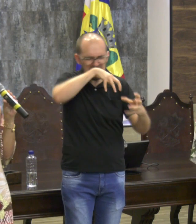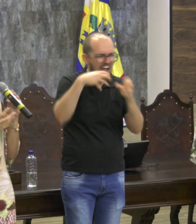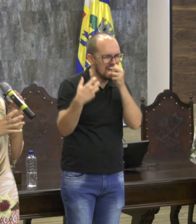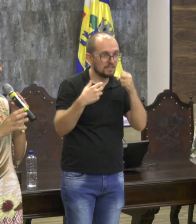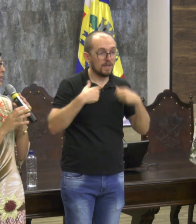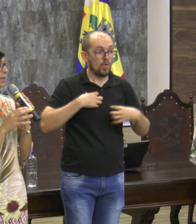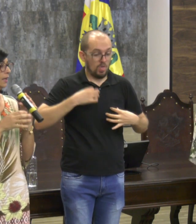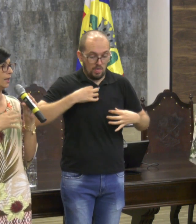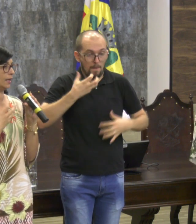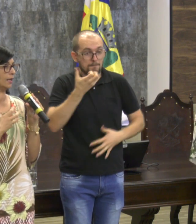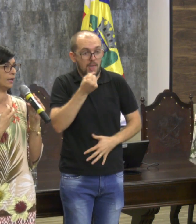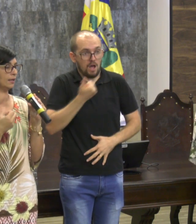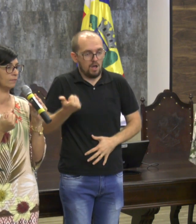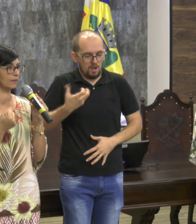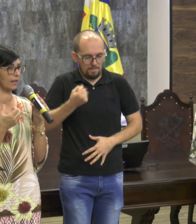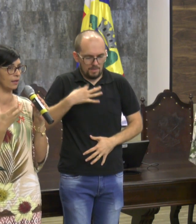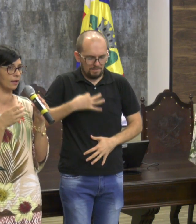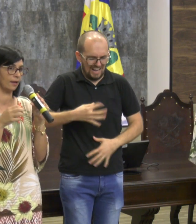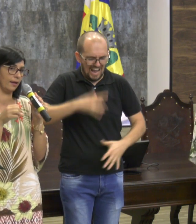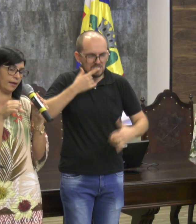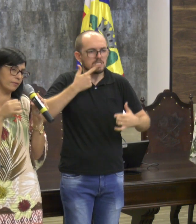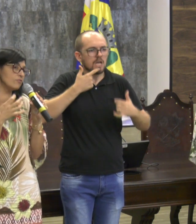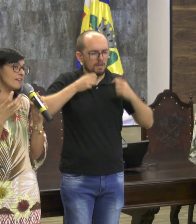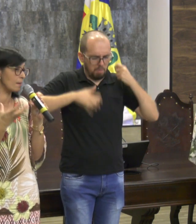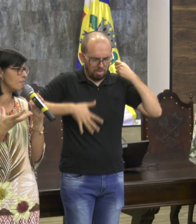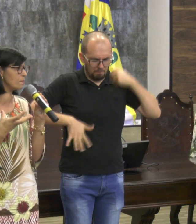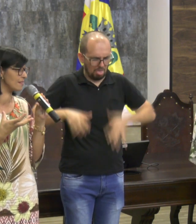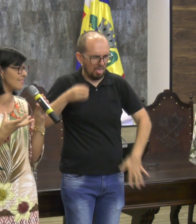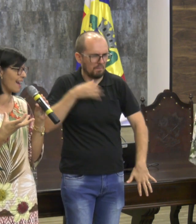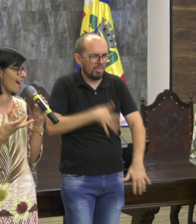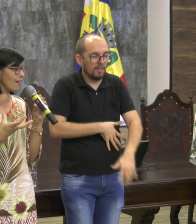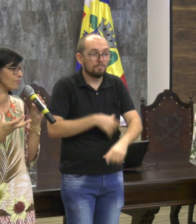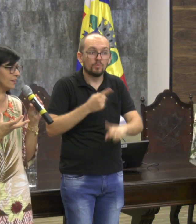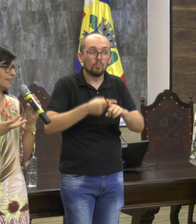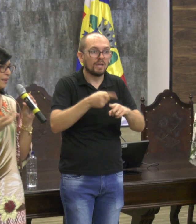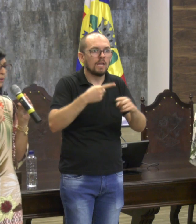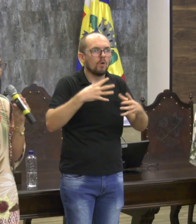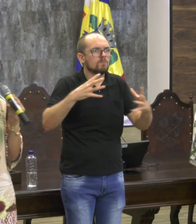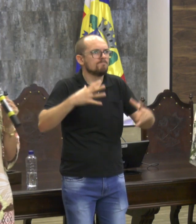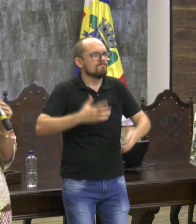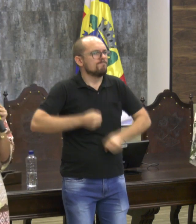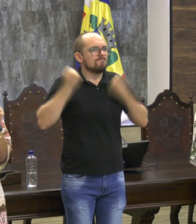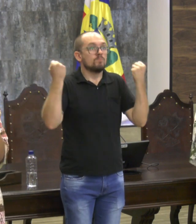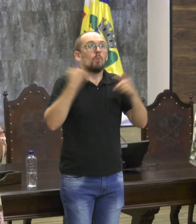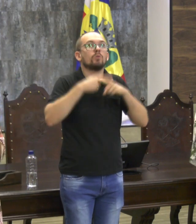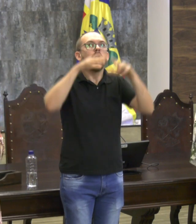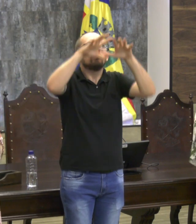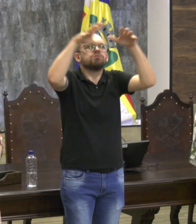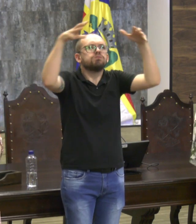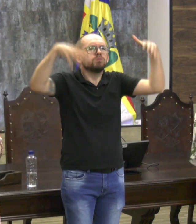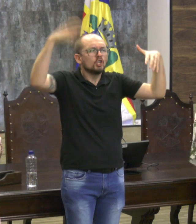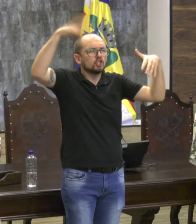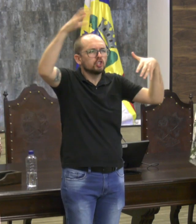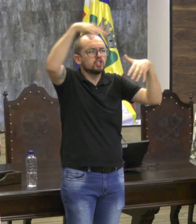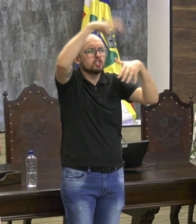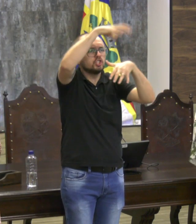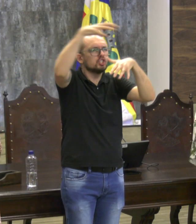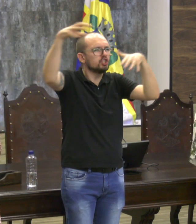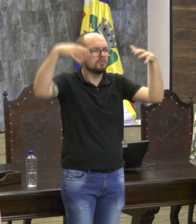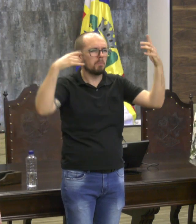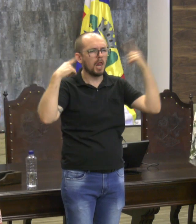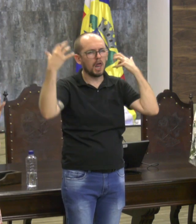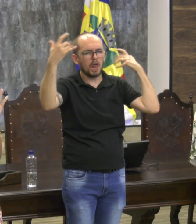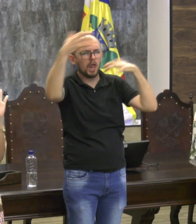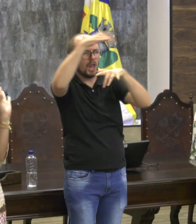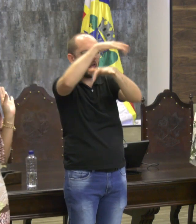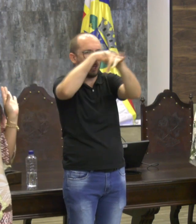né? Ele tem, não sabe expressar a raiva da maneira como a gente expressa, né? E as